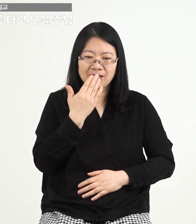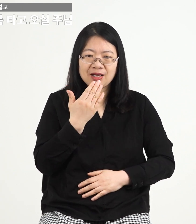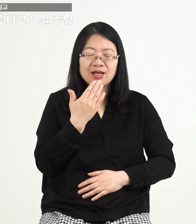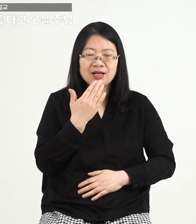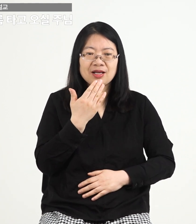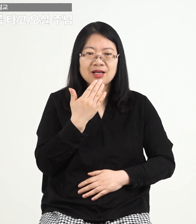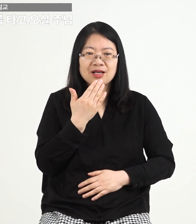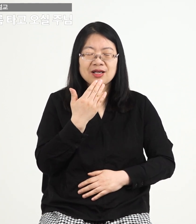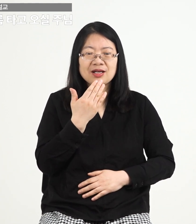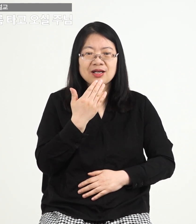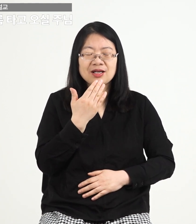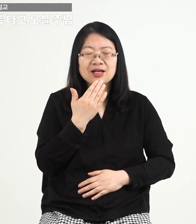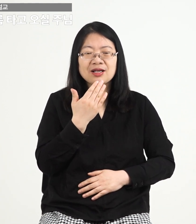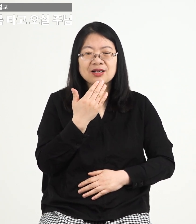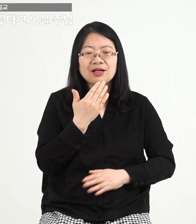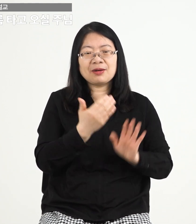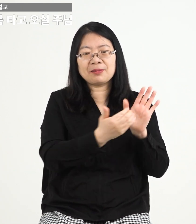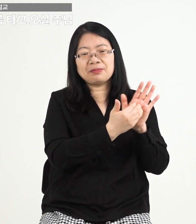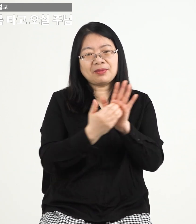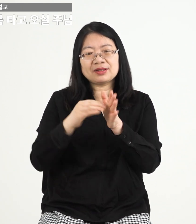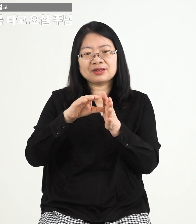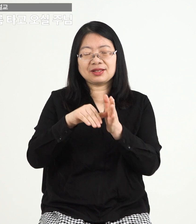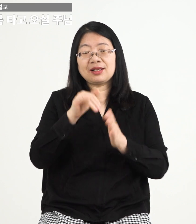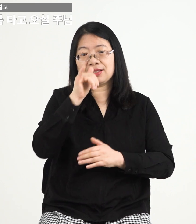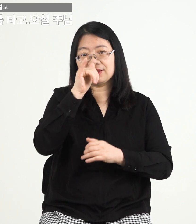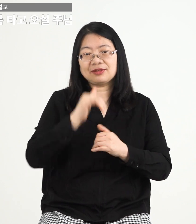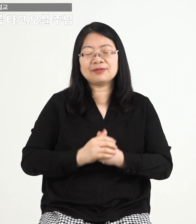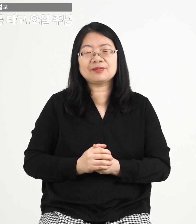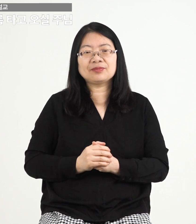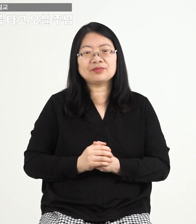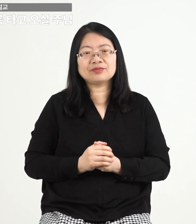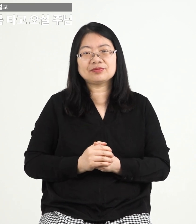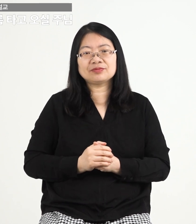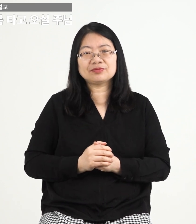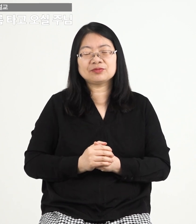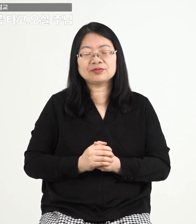없도록 막다르게 밀어 넣을 때가 있습니다.